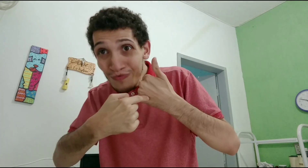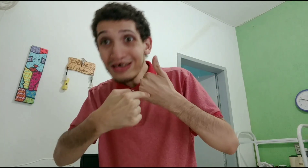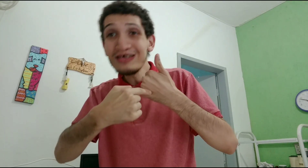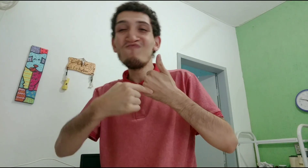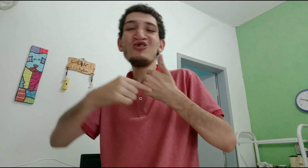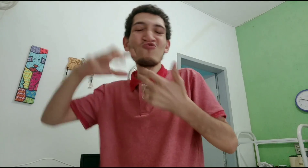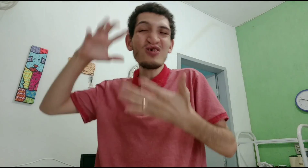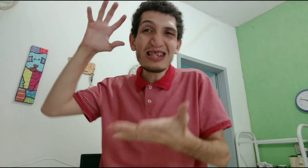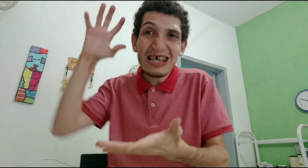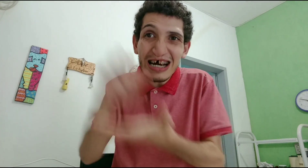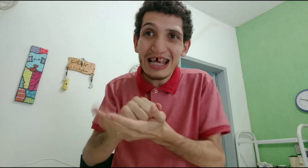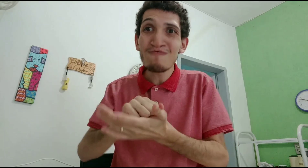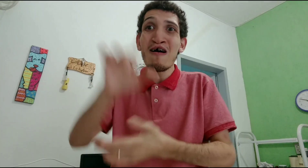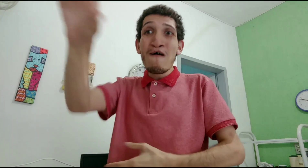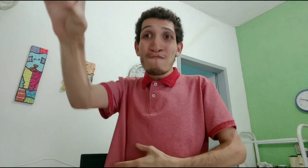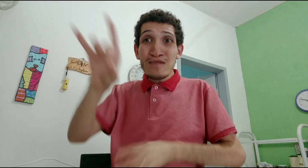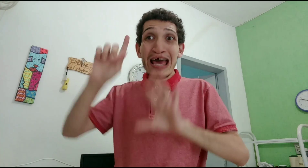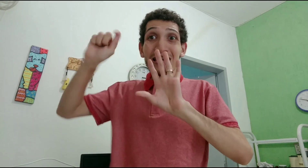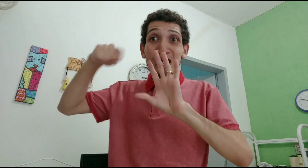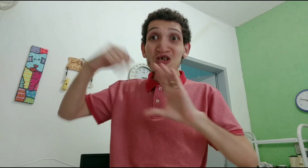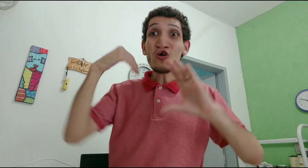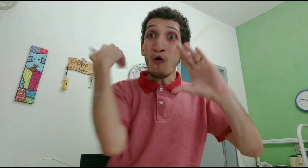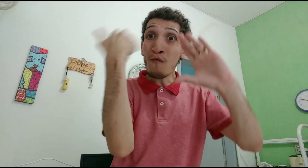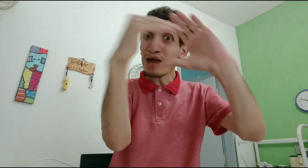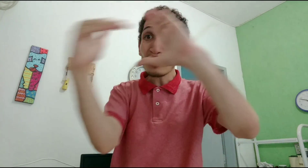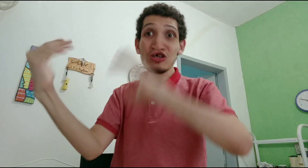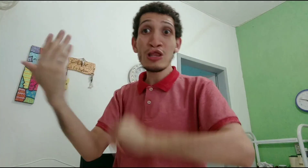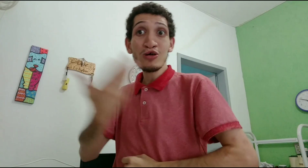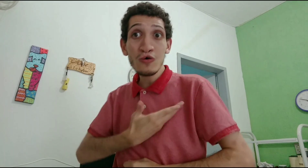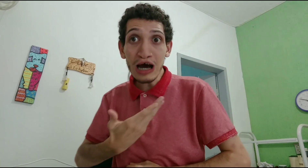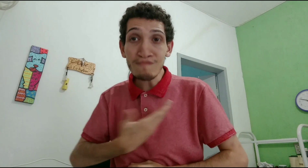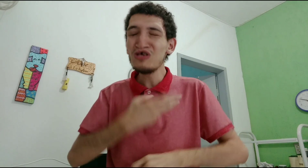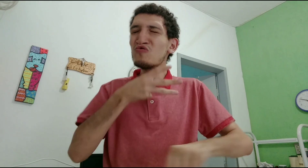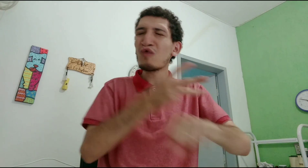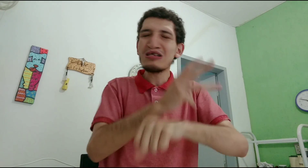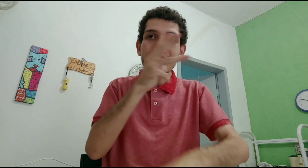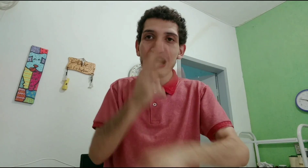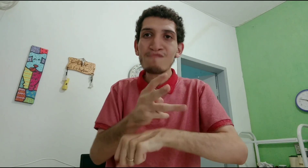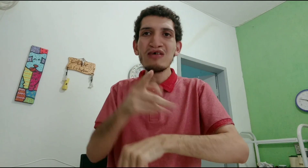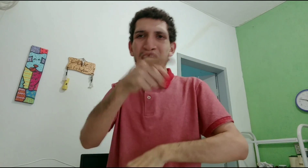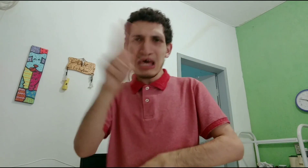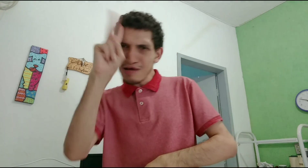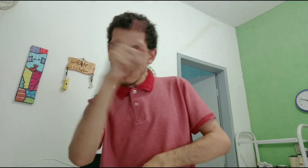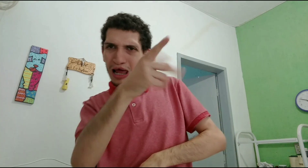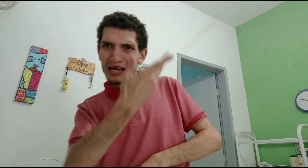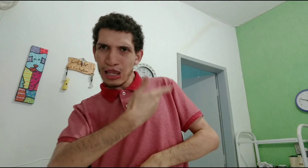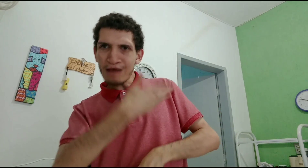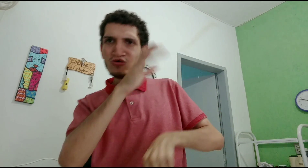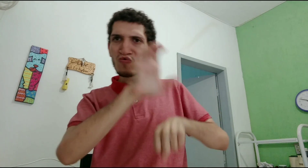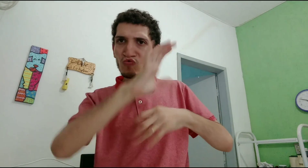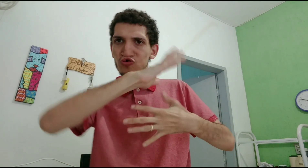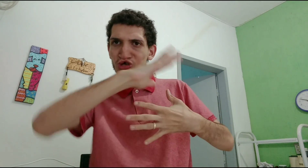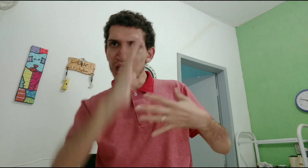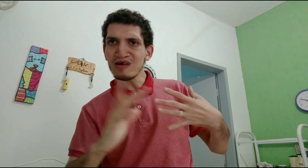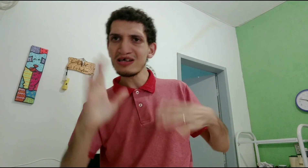curta esse vídeo, se inscreva, pegue esse vídeo, compartilha com seus amigos no WhatsApp, você lembra lá, aquele amigo do curso de Libra,